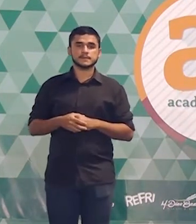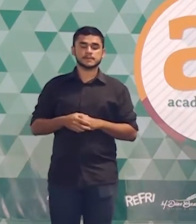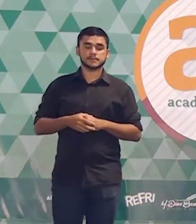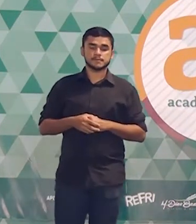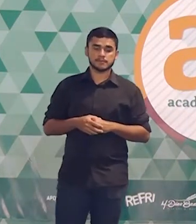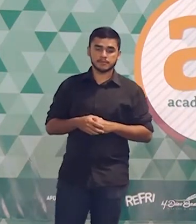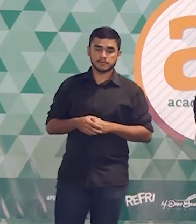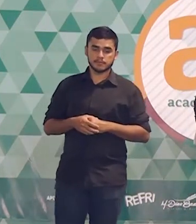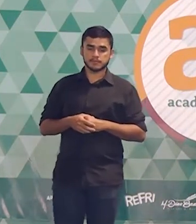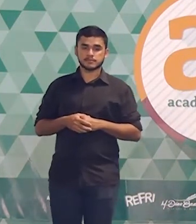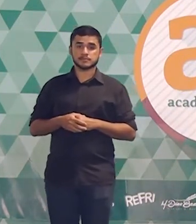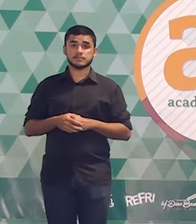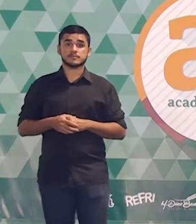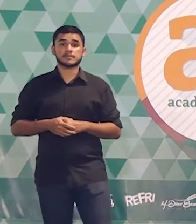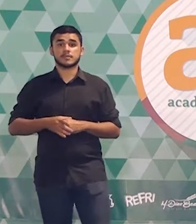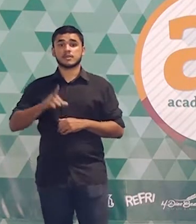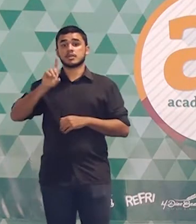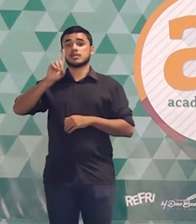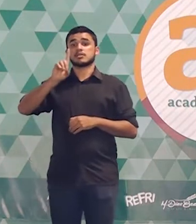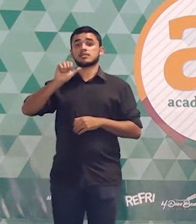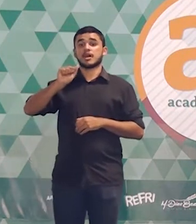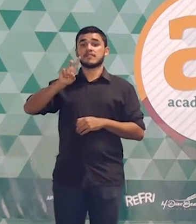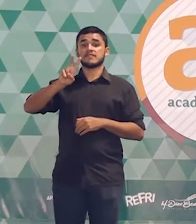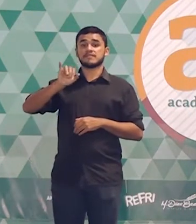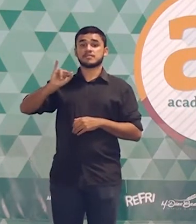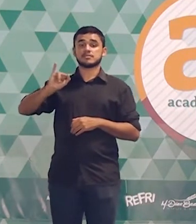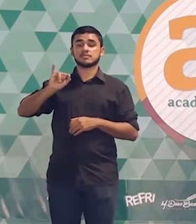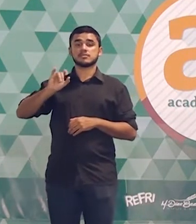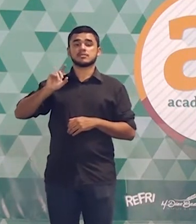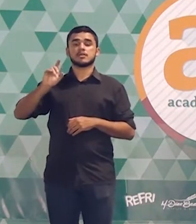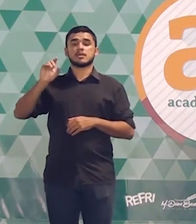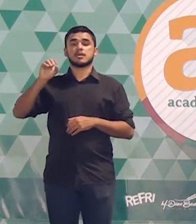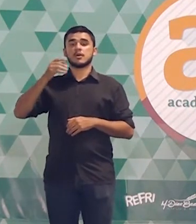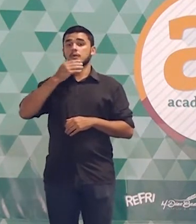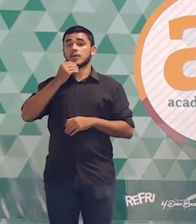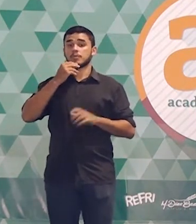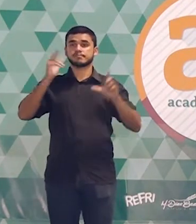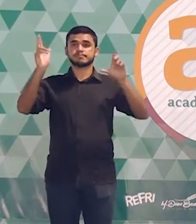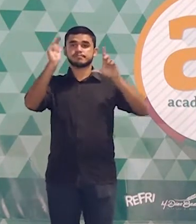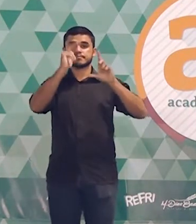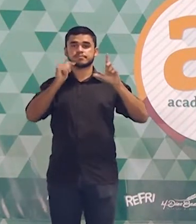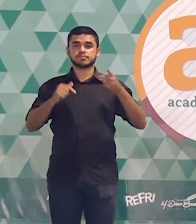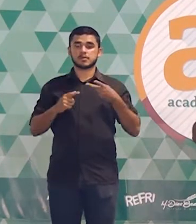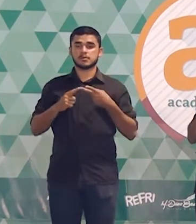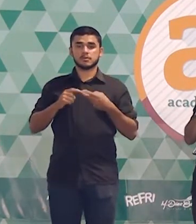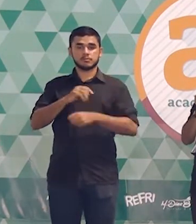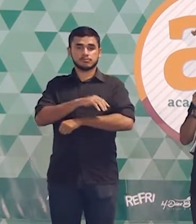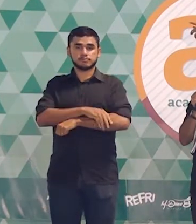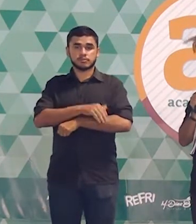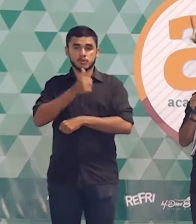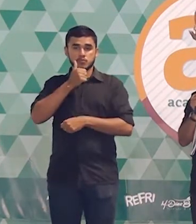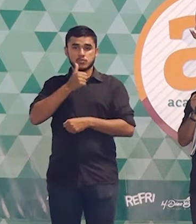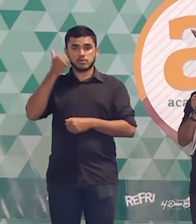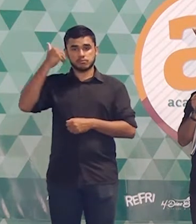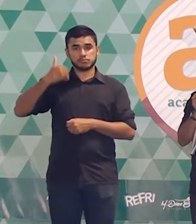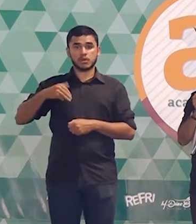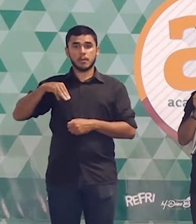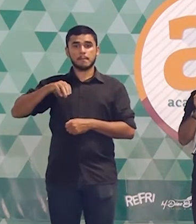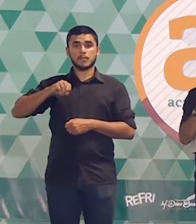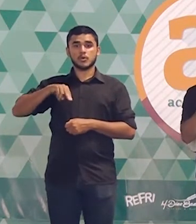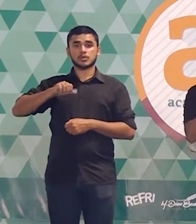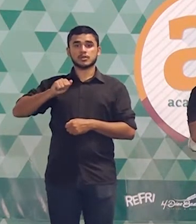tá? O Davi de Michelangelo é belo. A Mona Lisa é